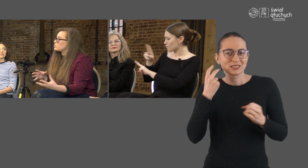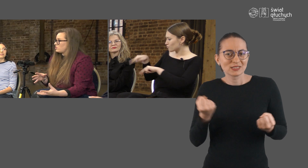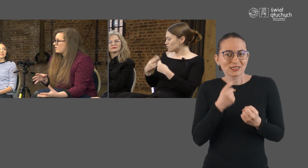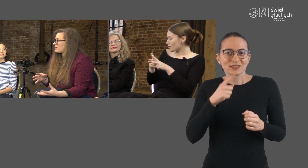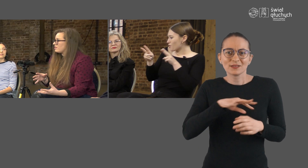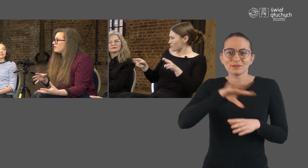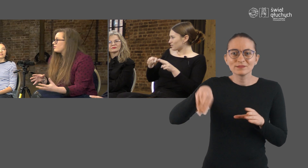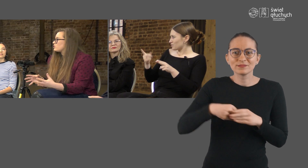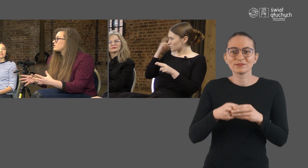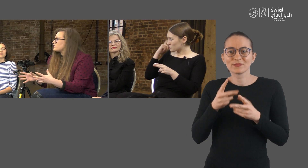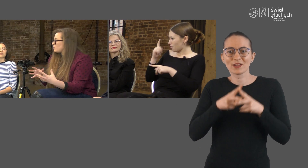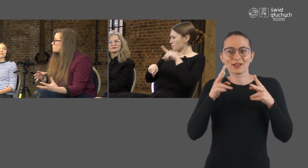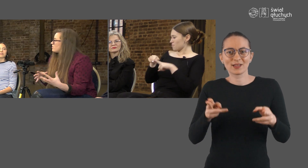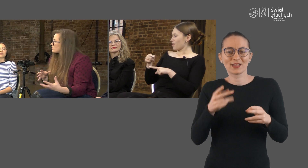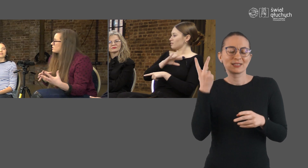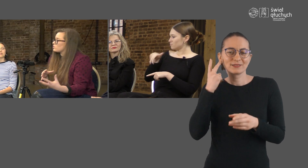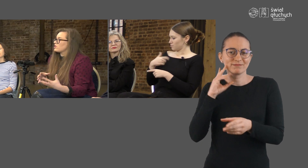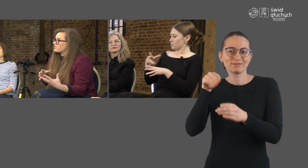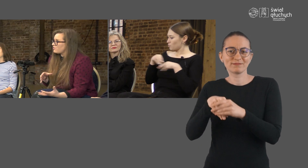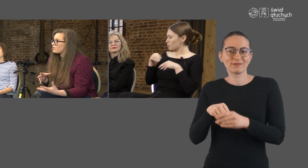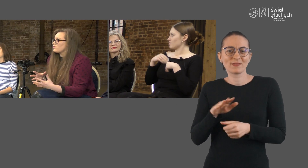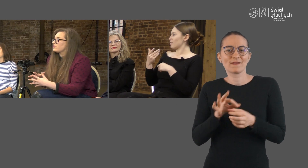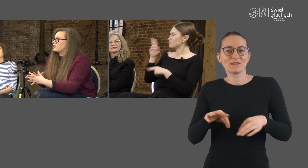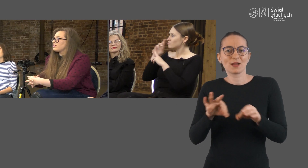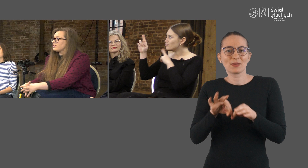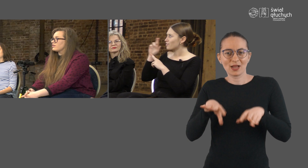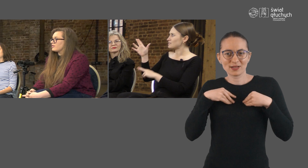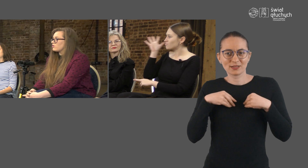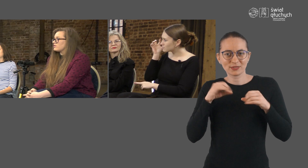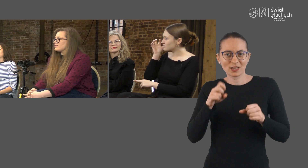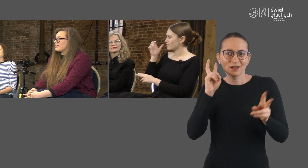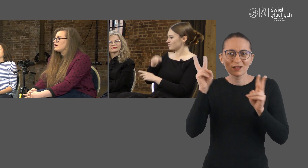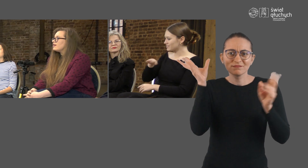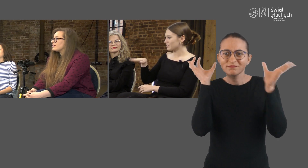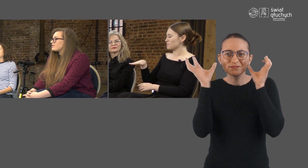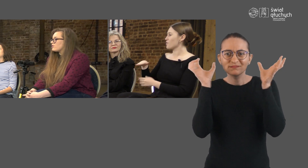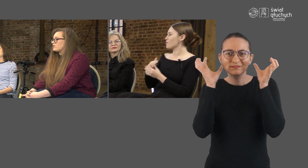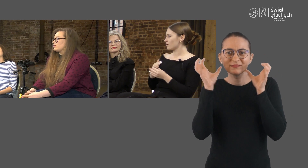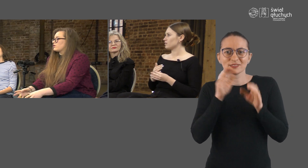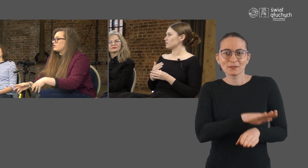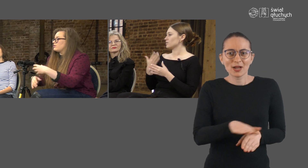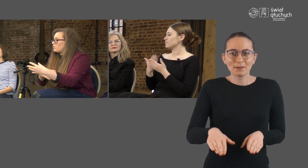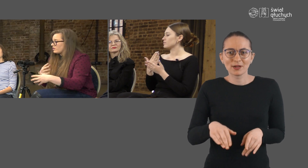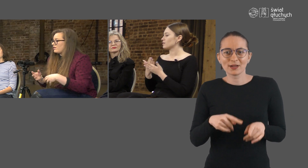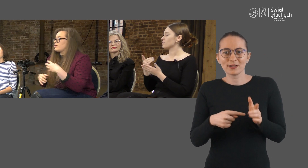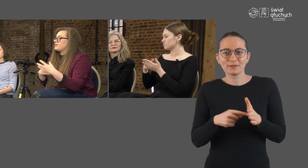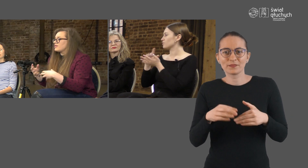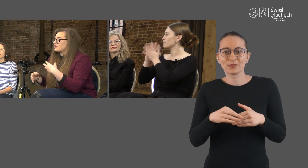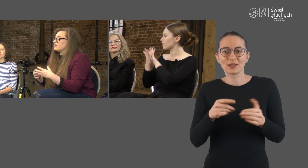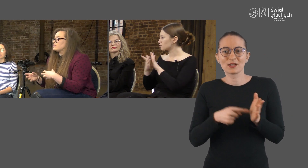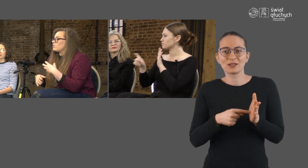czasów słyszenia, żeby dać te możliwości słyszenia dźwięków dla tego dziecka. I dlatego też na przykład była